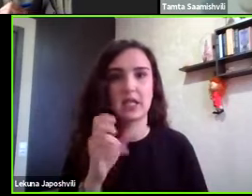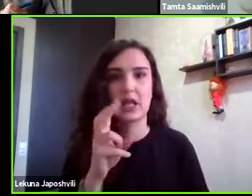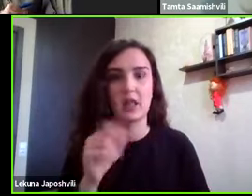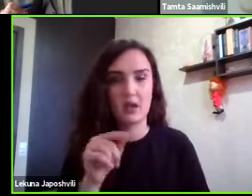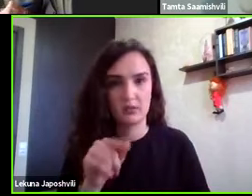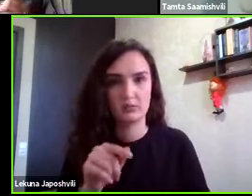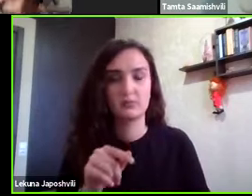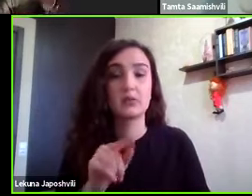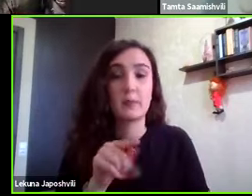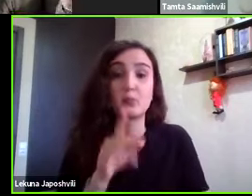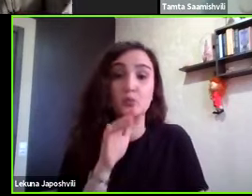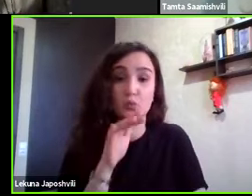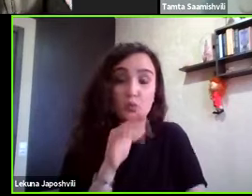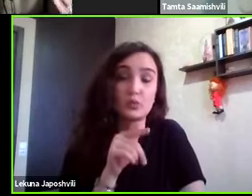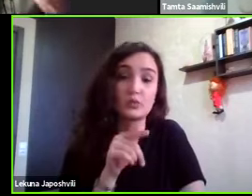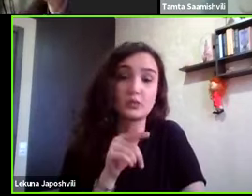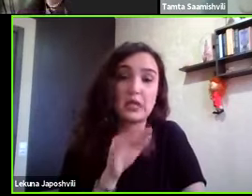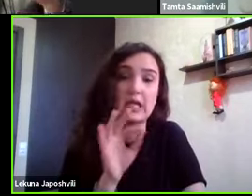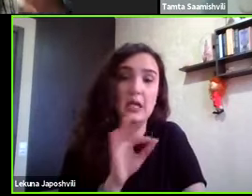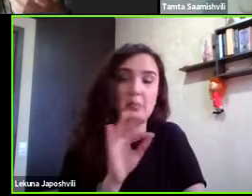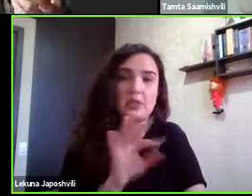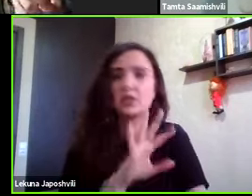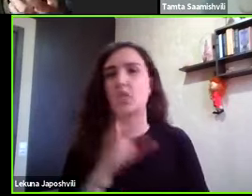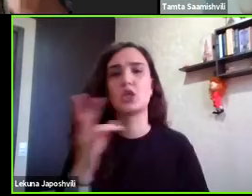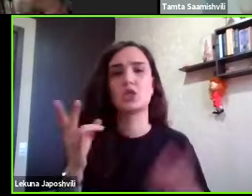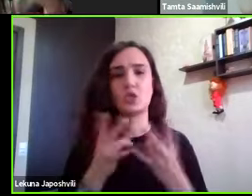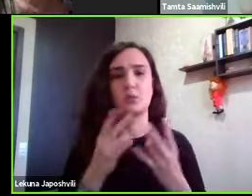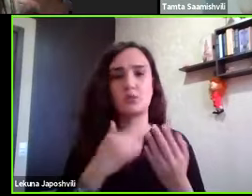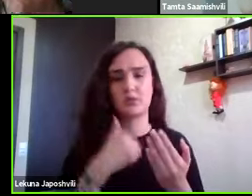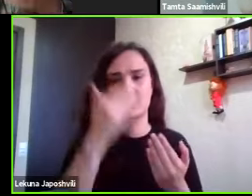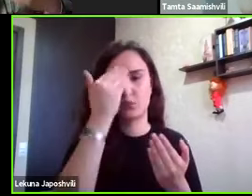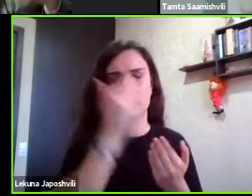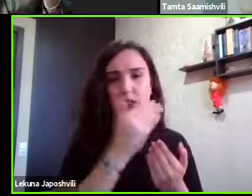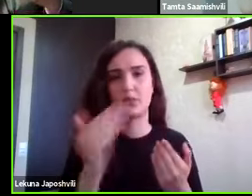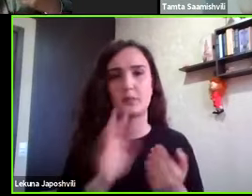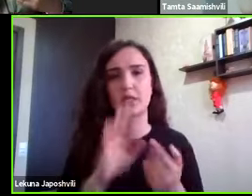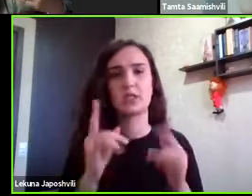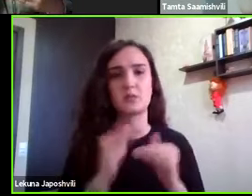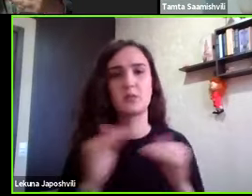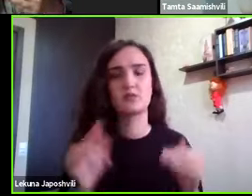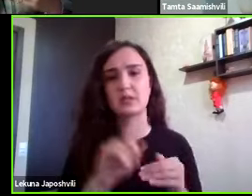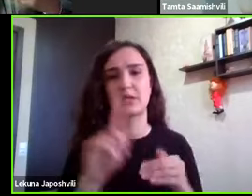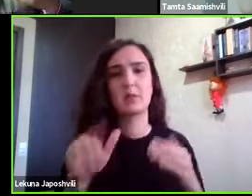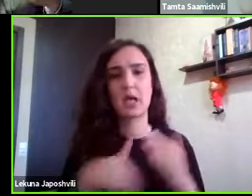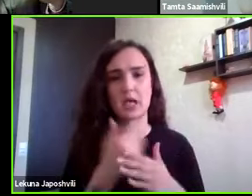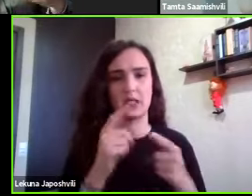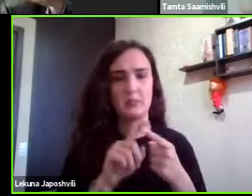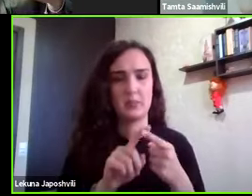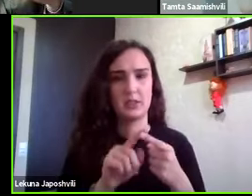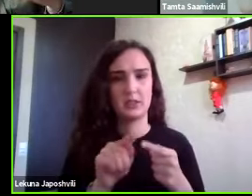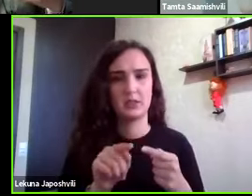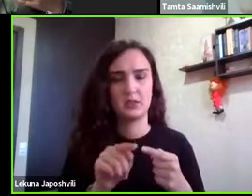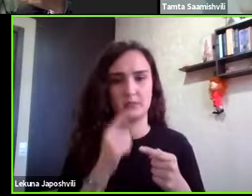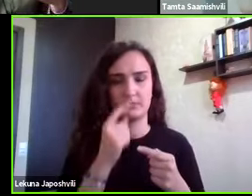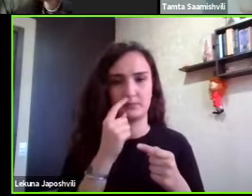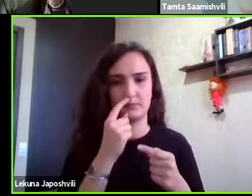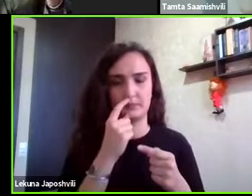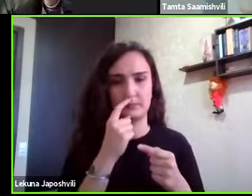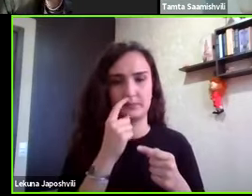და ზუსტად ახლა არაფრით არ ჭირდება არ ჩვენ მოსახლეობას, არ ჩვენ ბავშვებს, რამე ახალი ინფექცია,